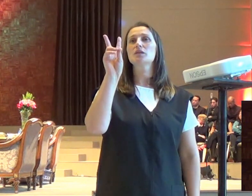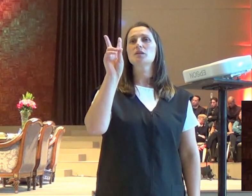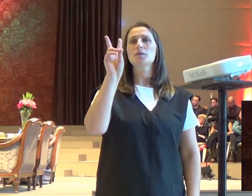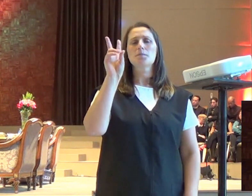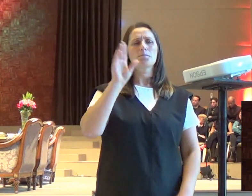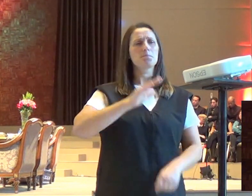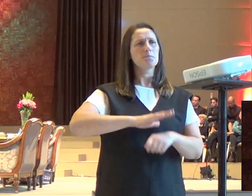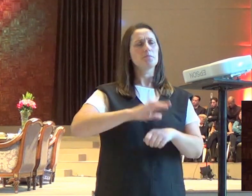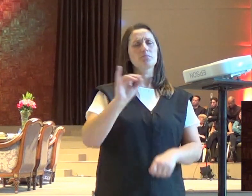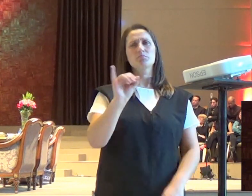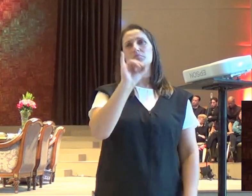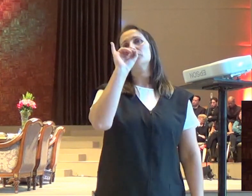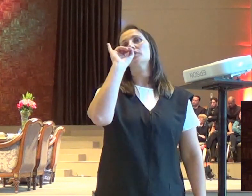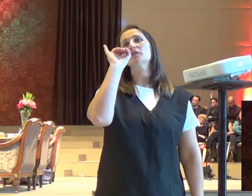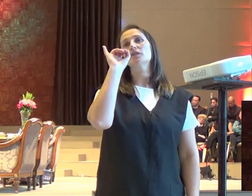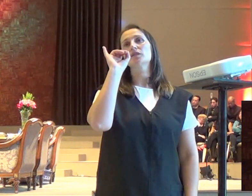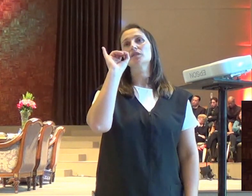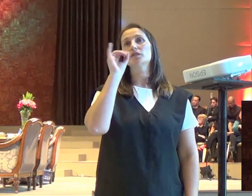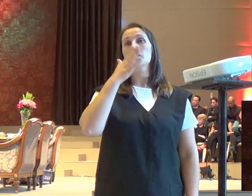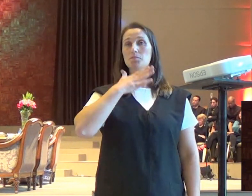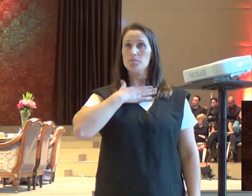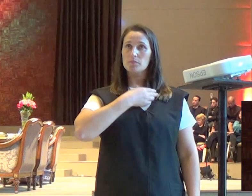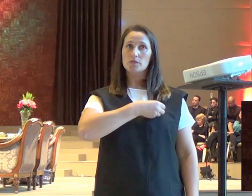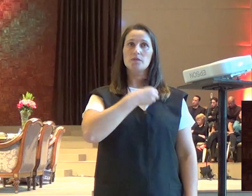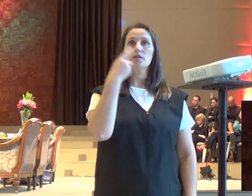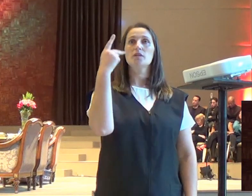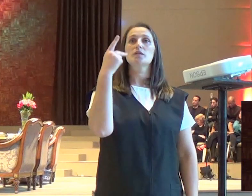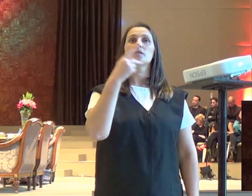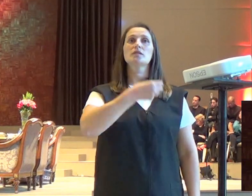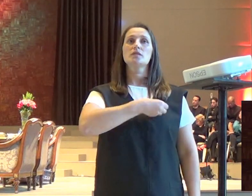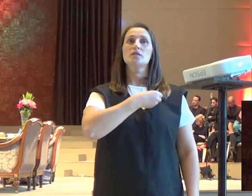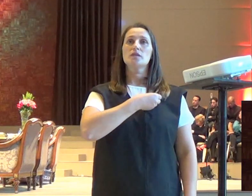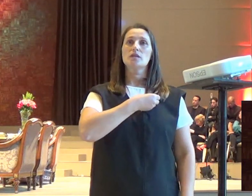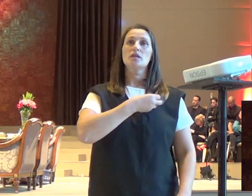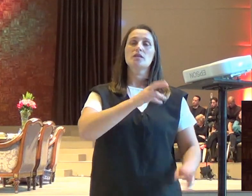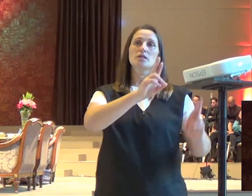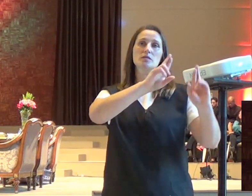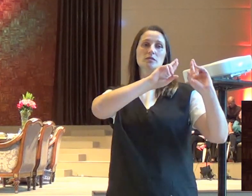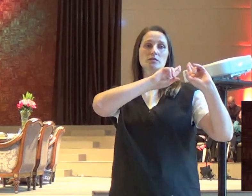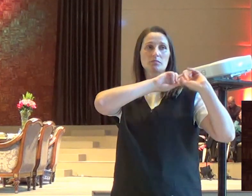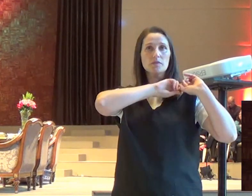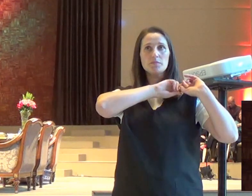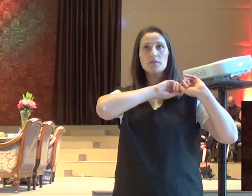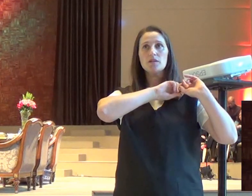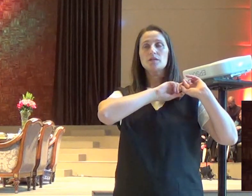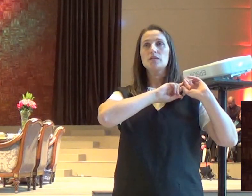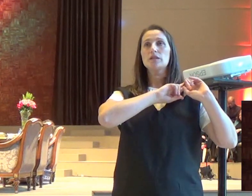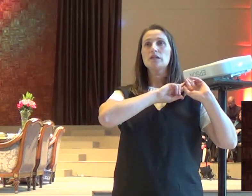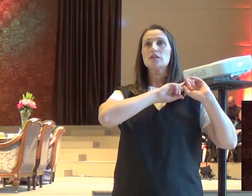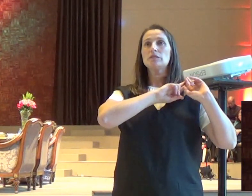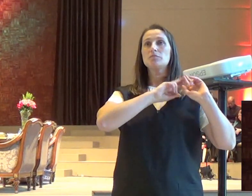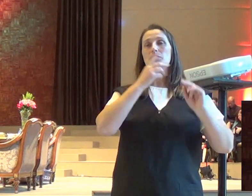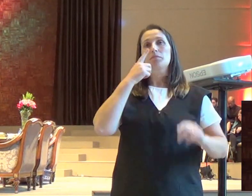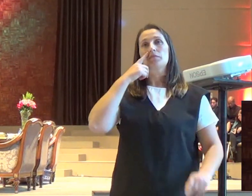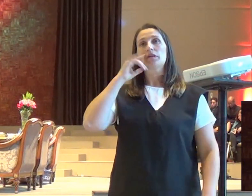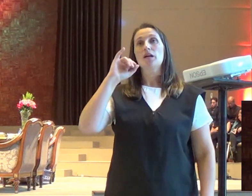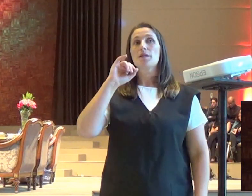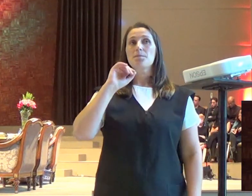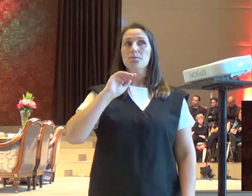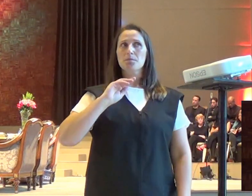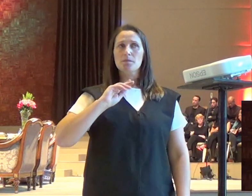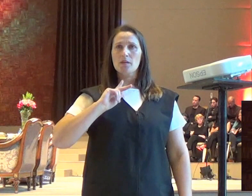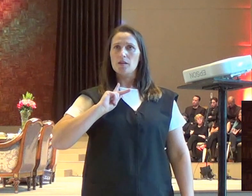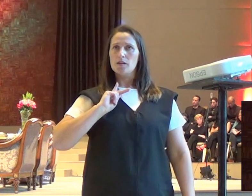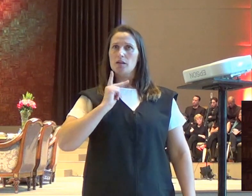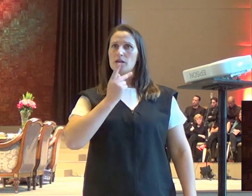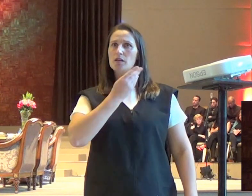imprescindível na vida da gente através da paternidade Hebreus 12 versículo 9 diz